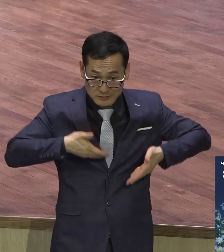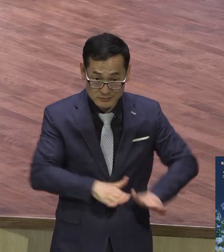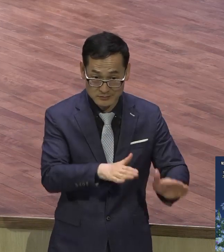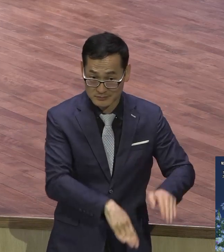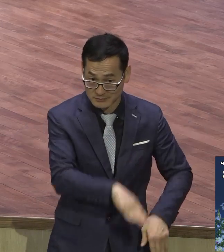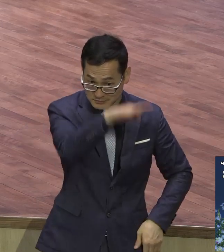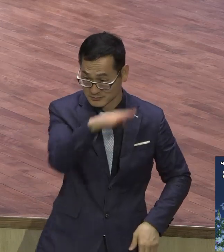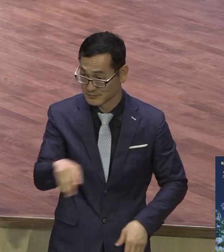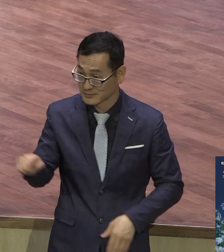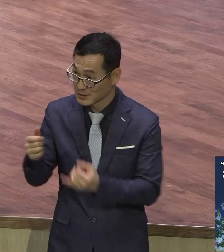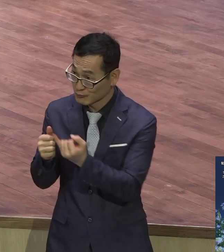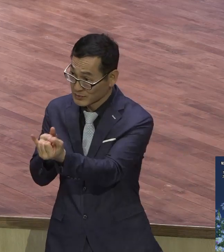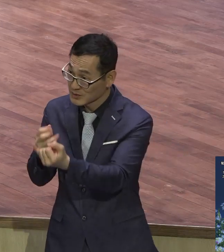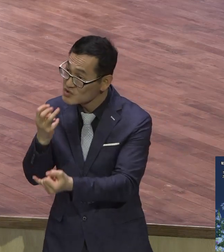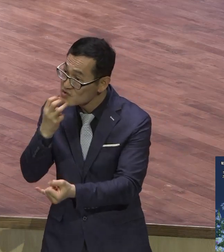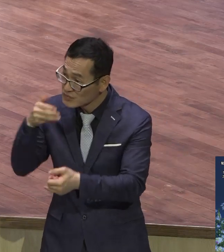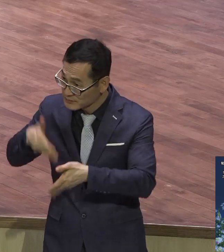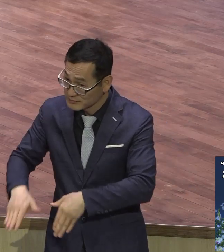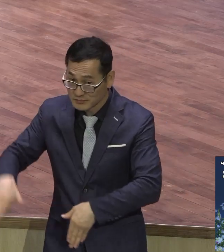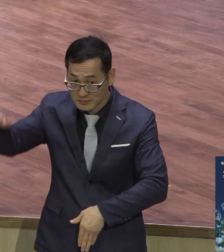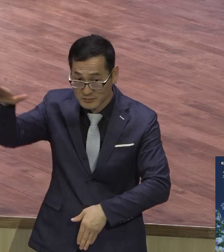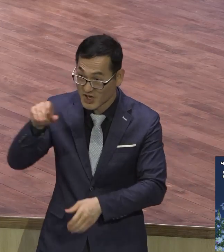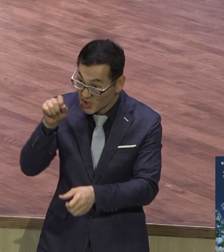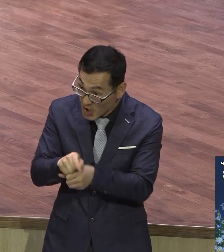성격이 다릅니다. 음식이 다릅니다.